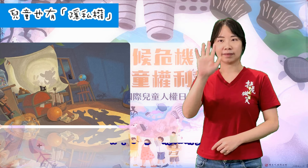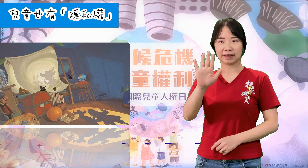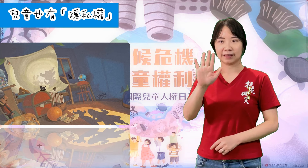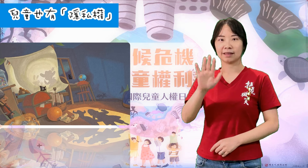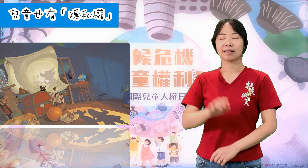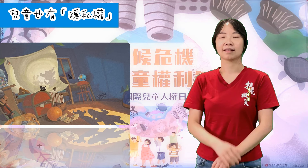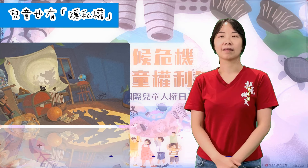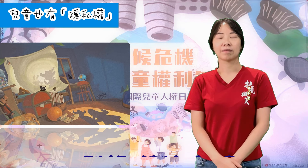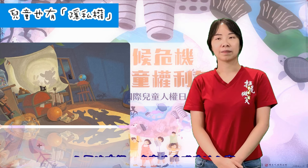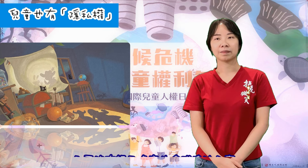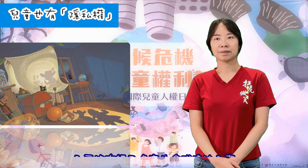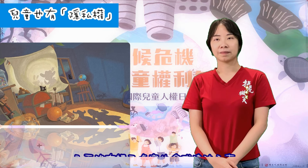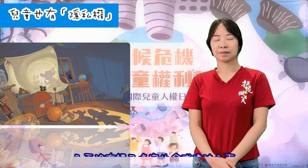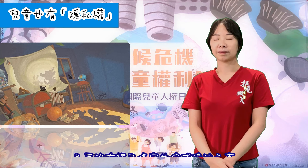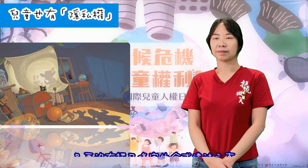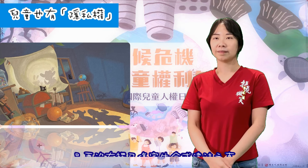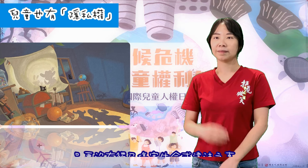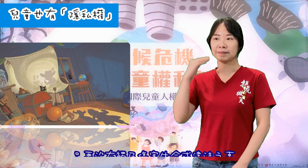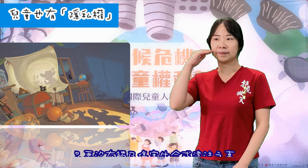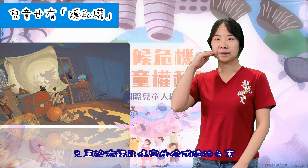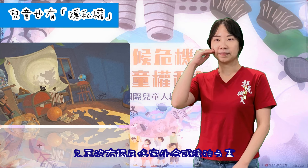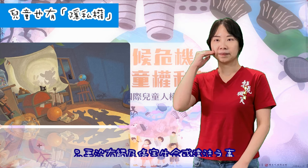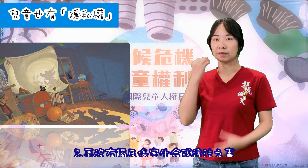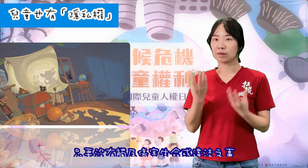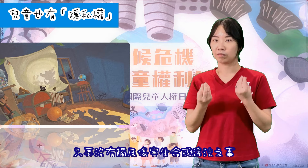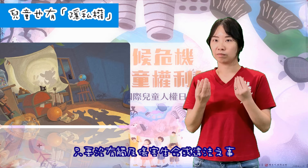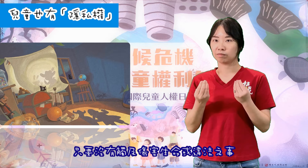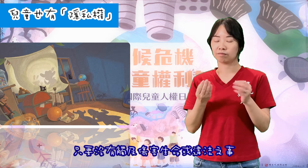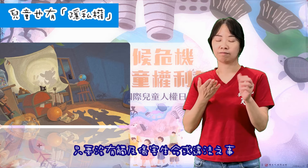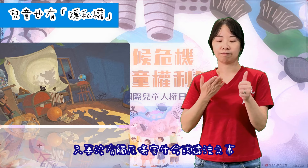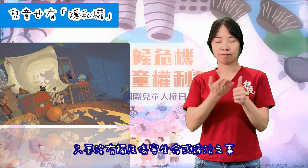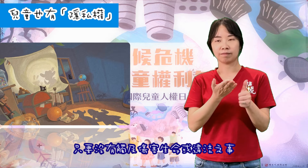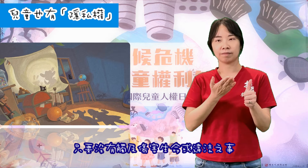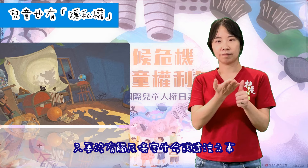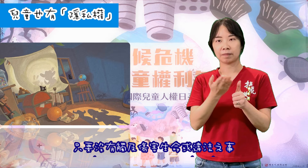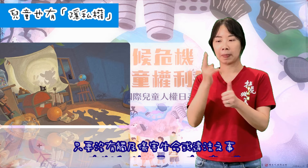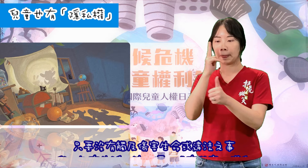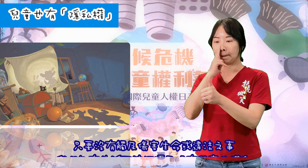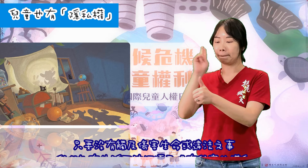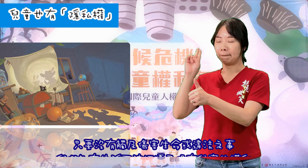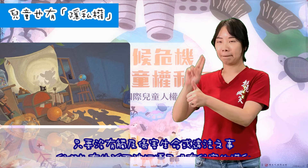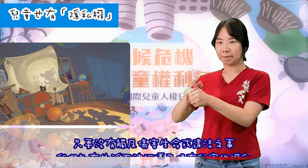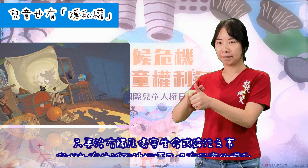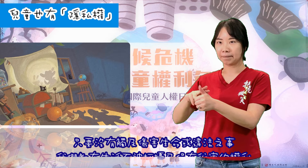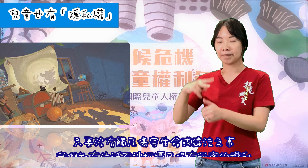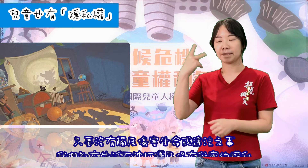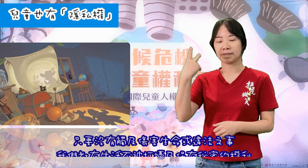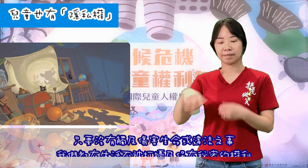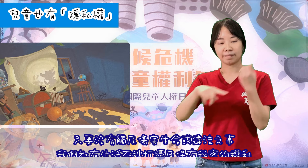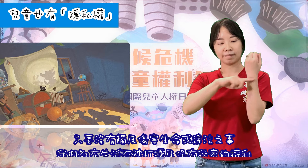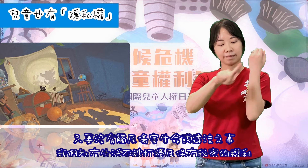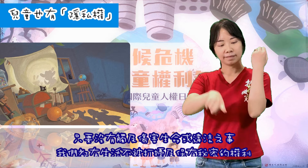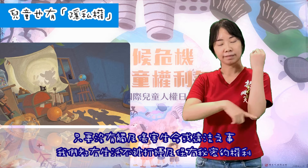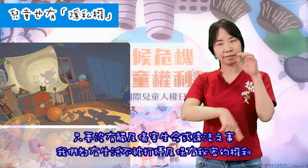只要没有触及伤害生命或违法之事，我们都